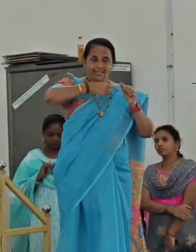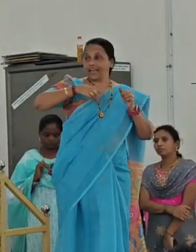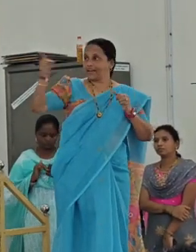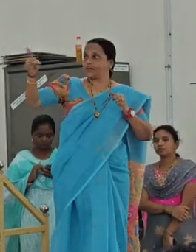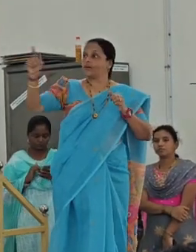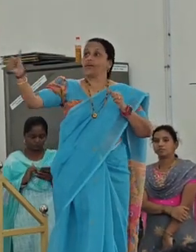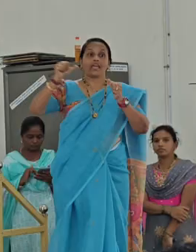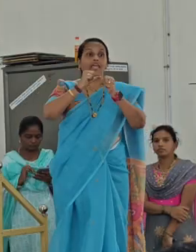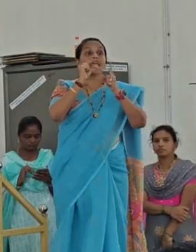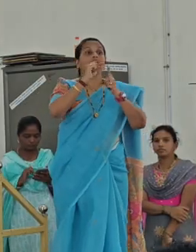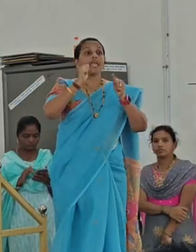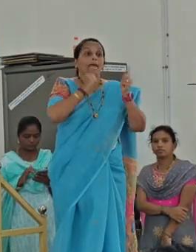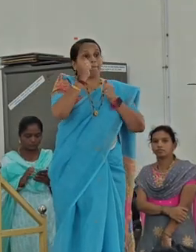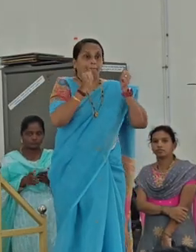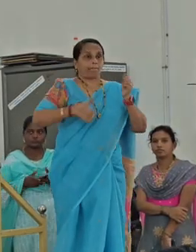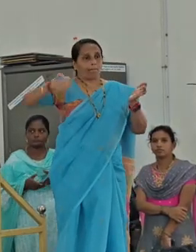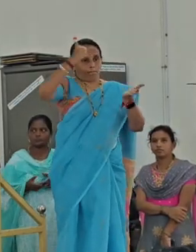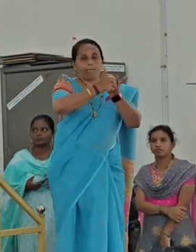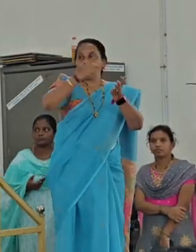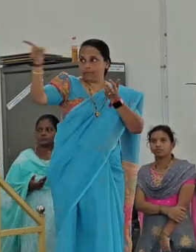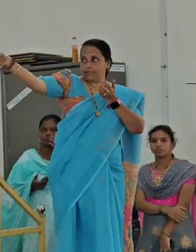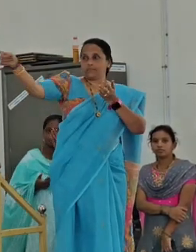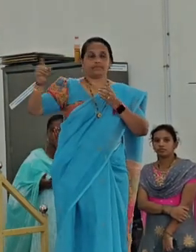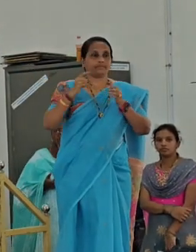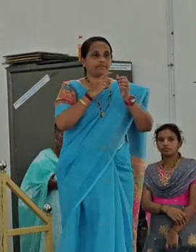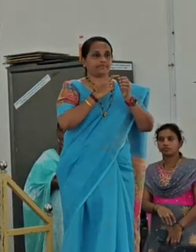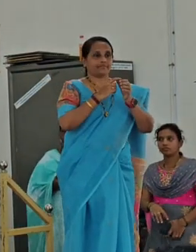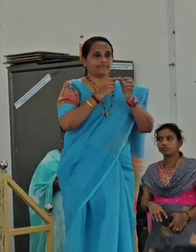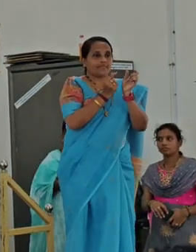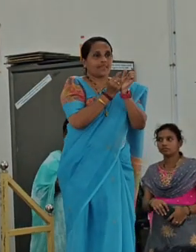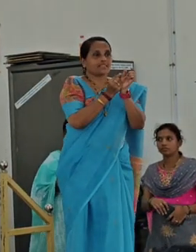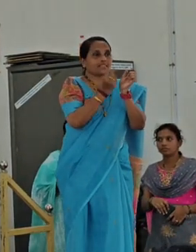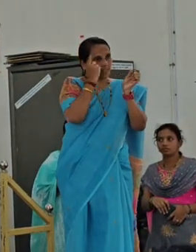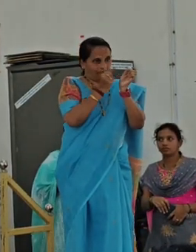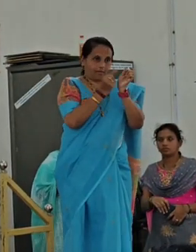అందరికీ ధన్యవాదాలు తెలియజేస్తున్నాం.